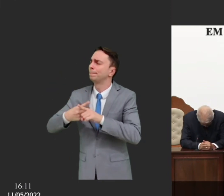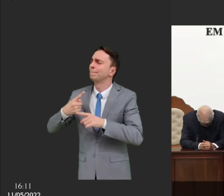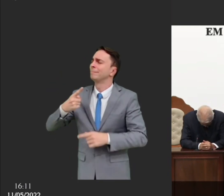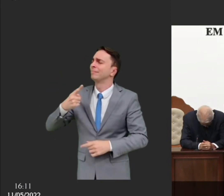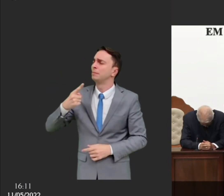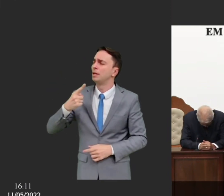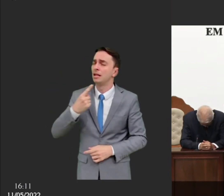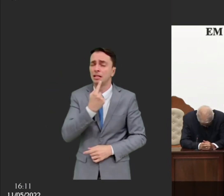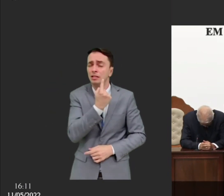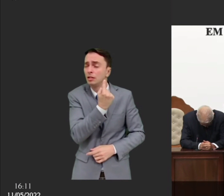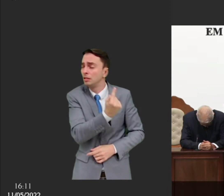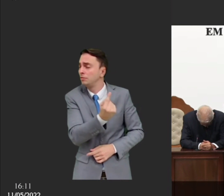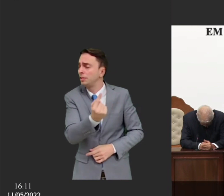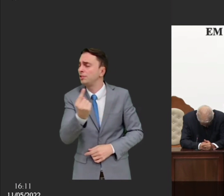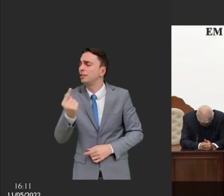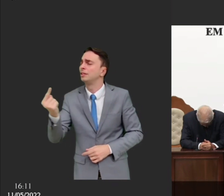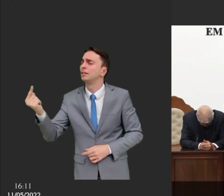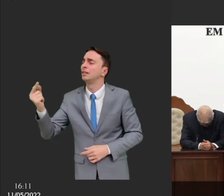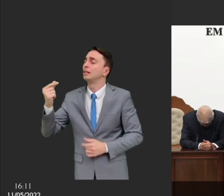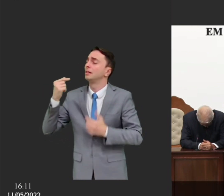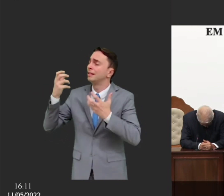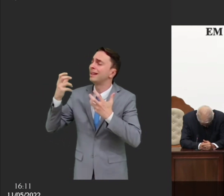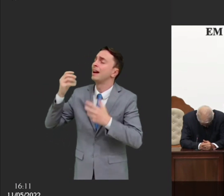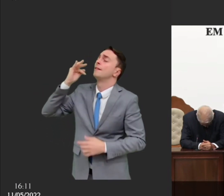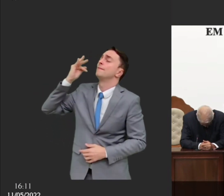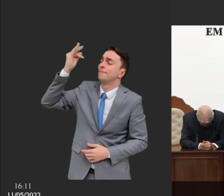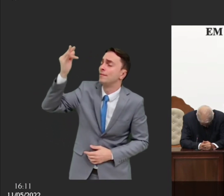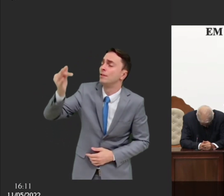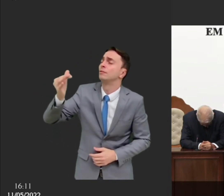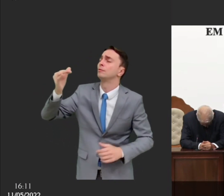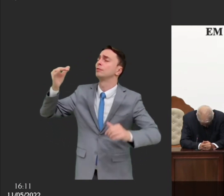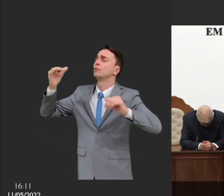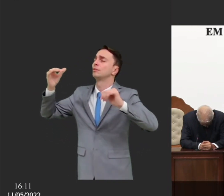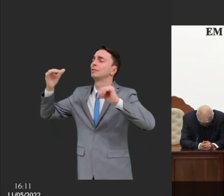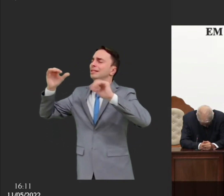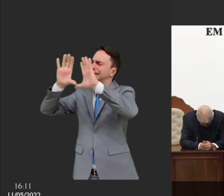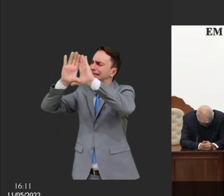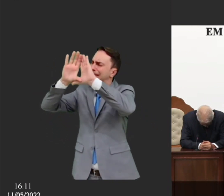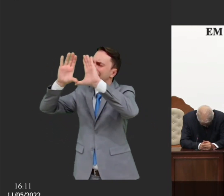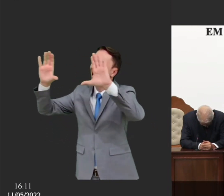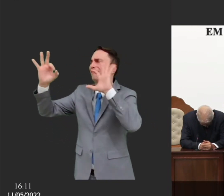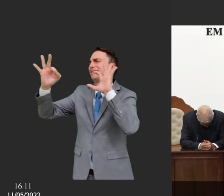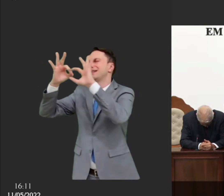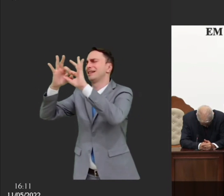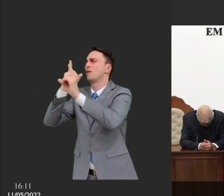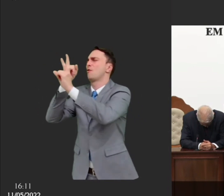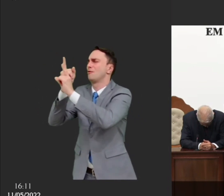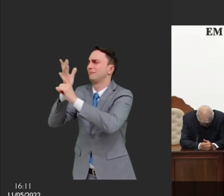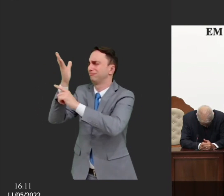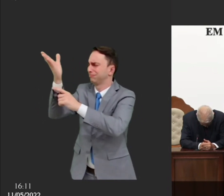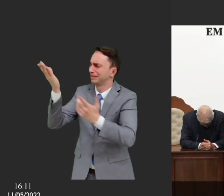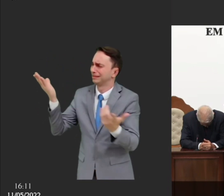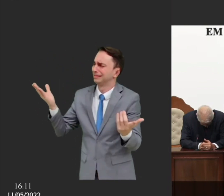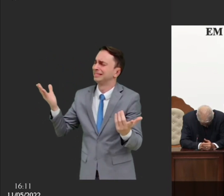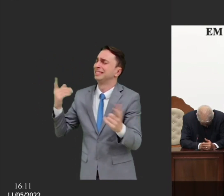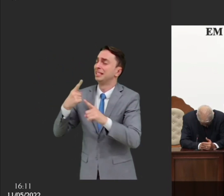de viver debaixo do sol e encontrar contigo após essa passagem terrena. Será um custo elevado se não tivermos